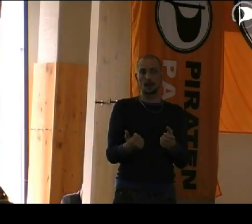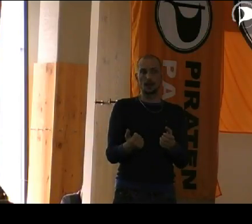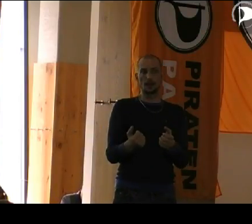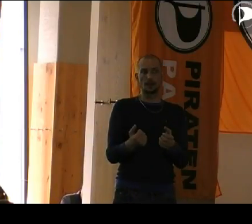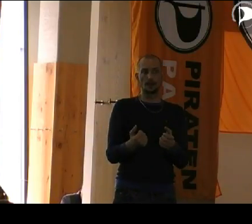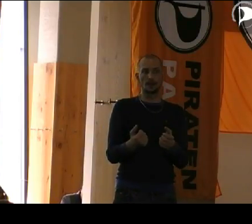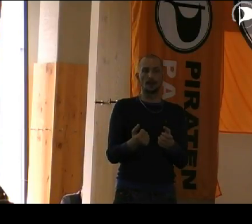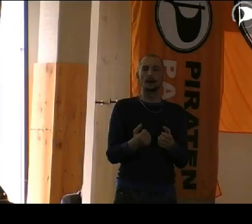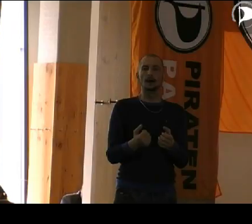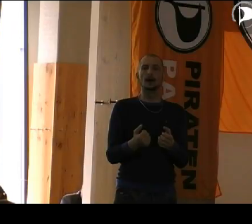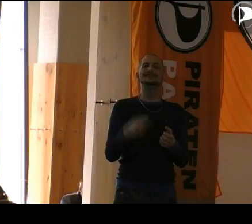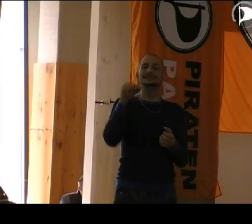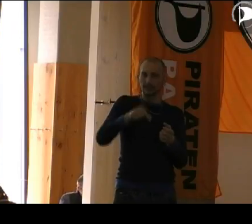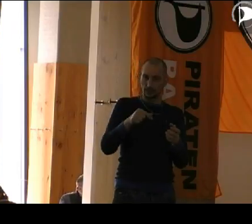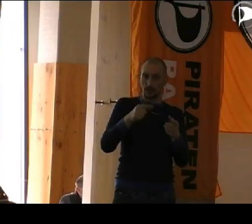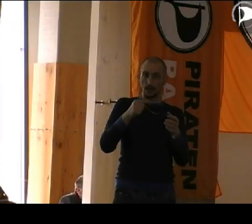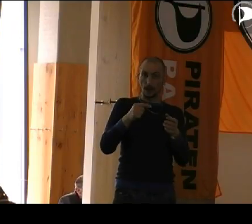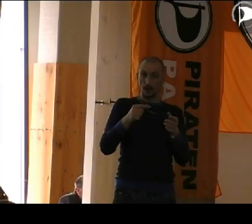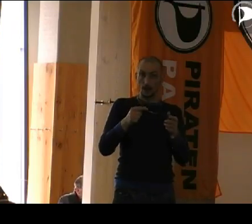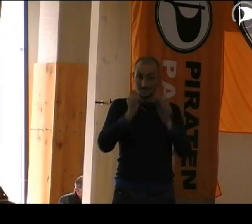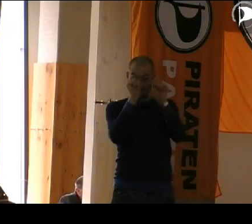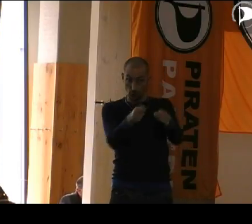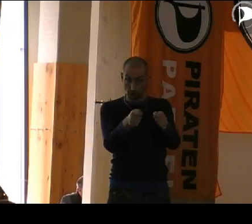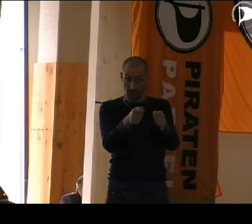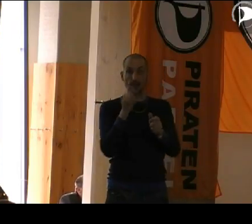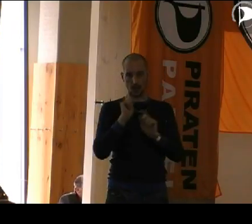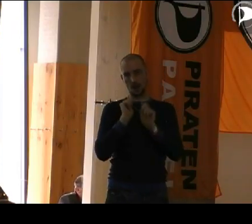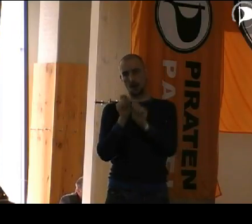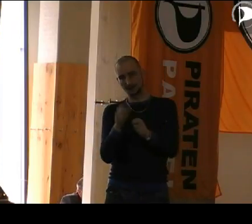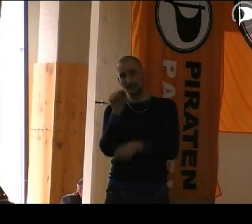vorstellen dass er überhaupt eine schöne